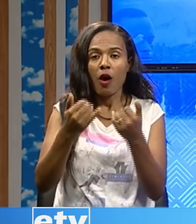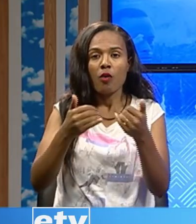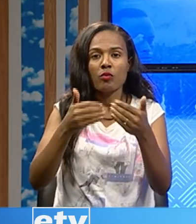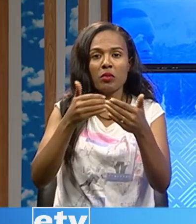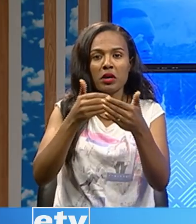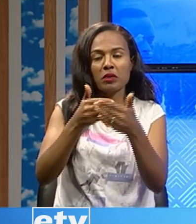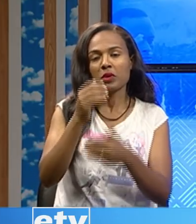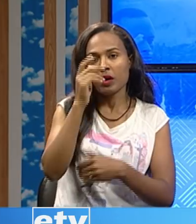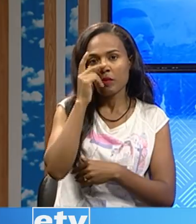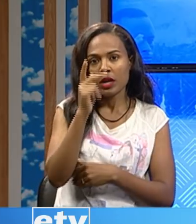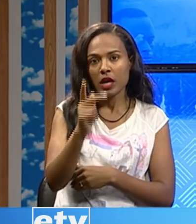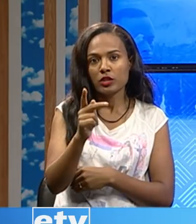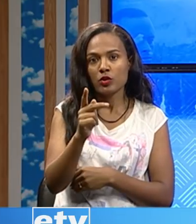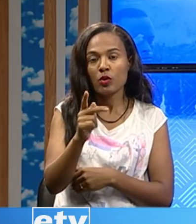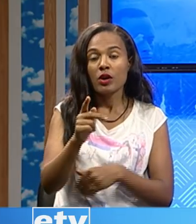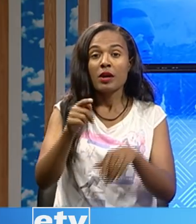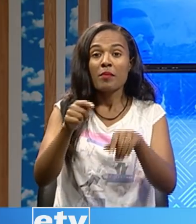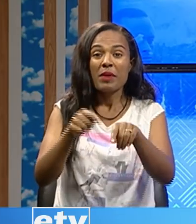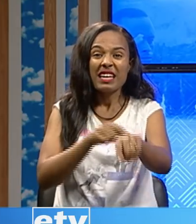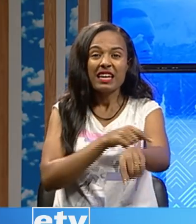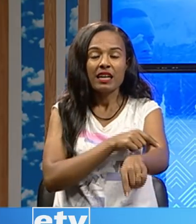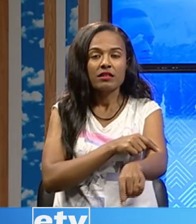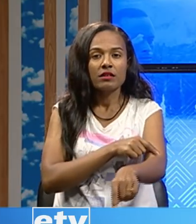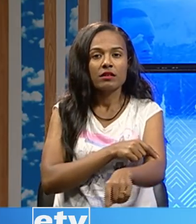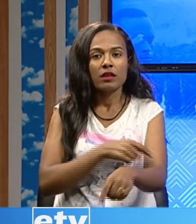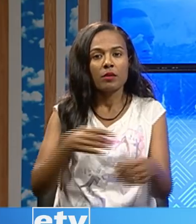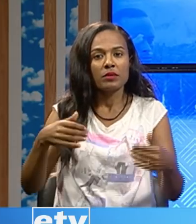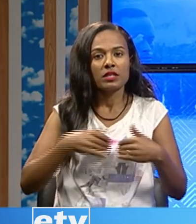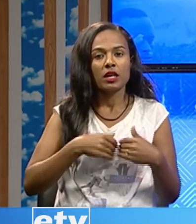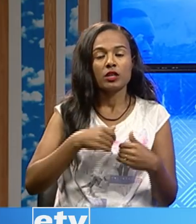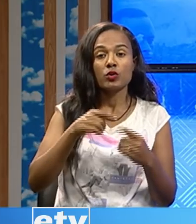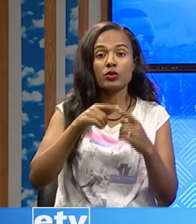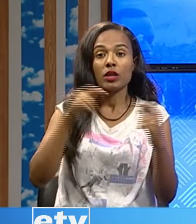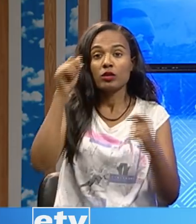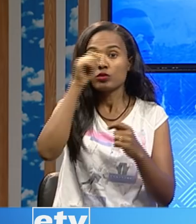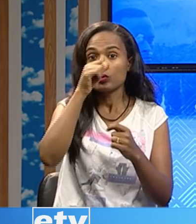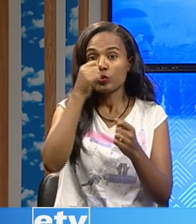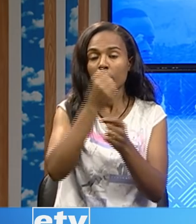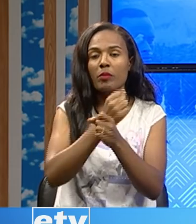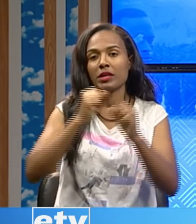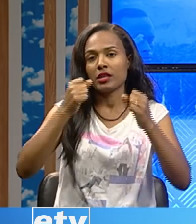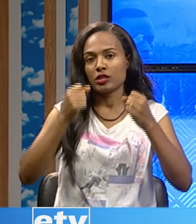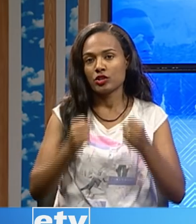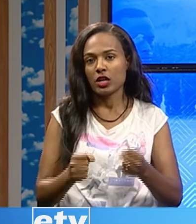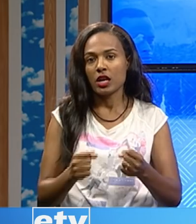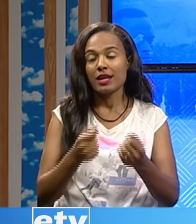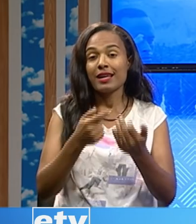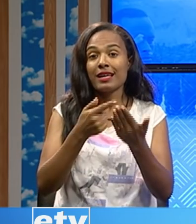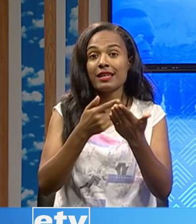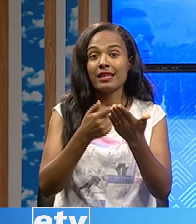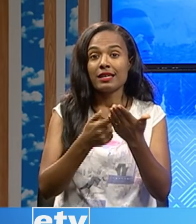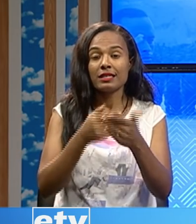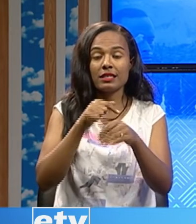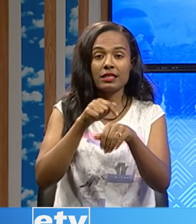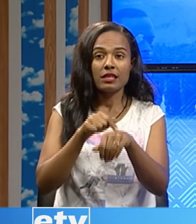ከምናያቸው በርቀት ከምንሰጋቸው ጠላቶች ኢትዮጵያን መታደግ ይቻላል። ለዛ የግድል ጊዜ